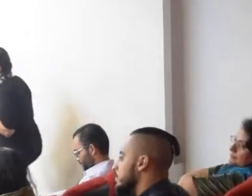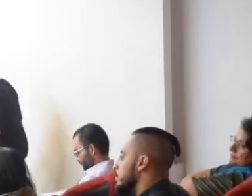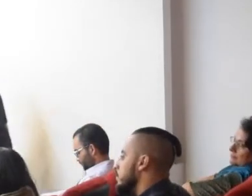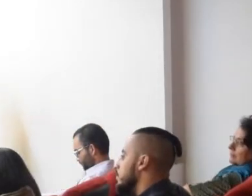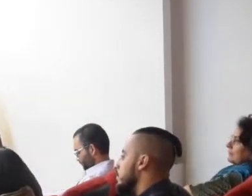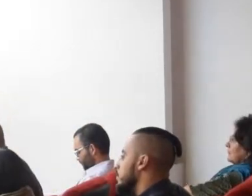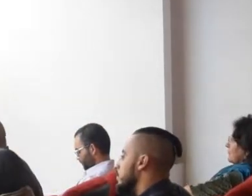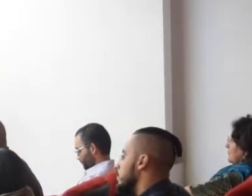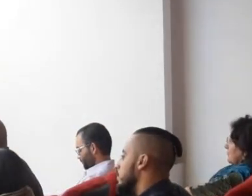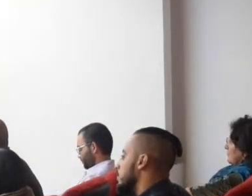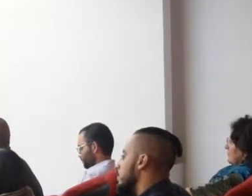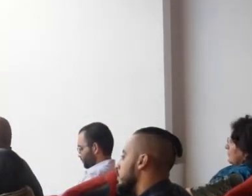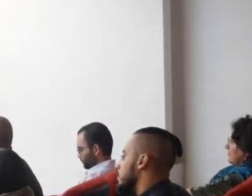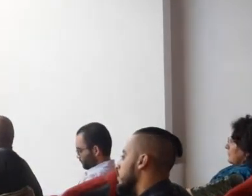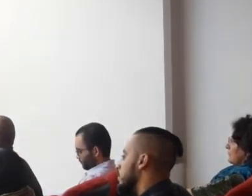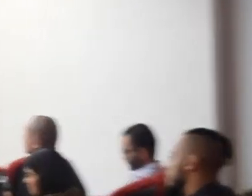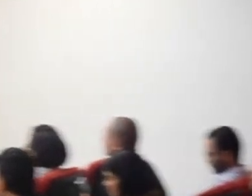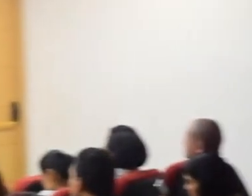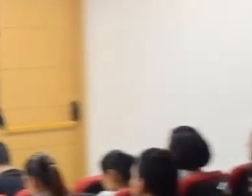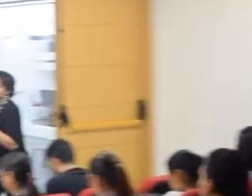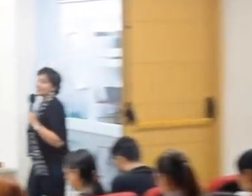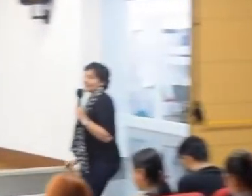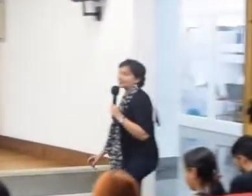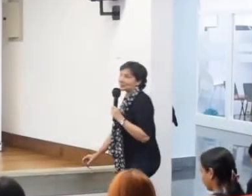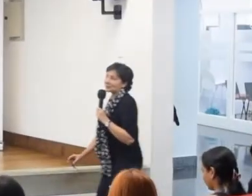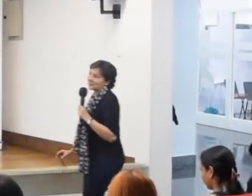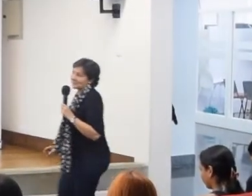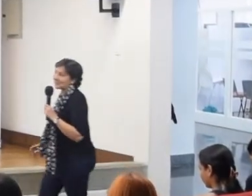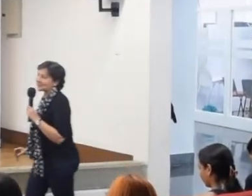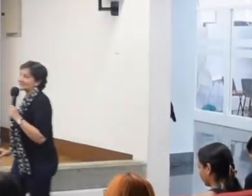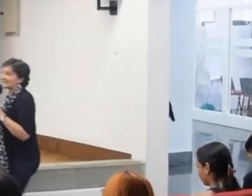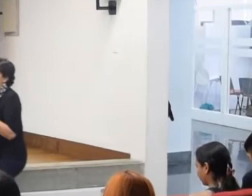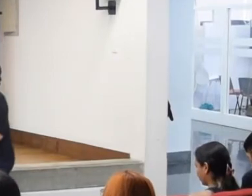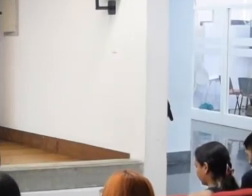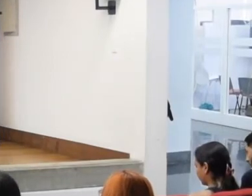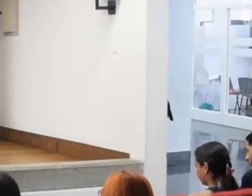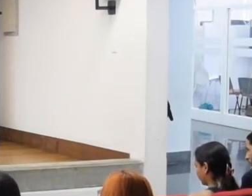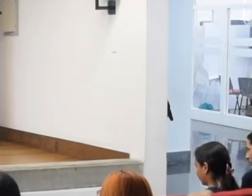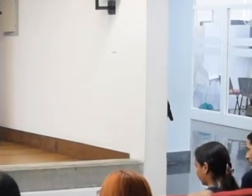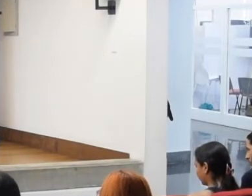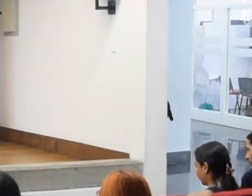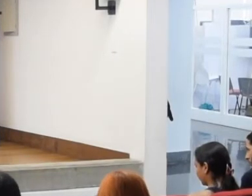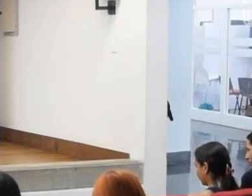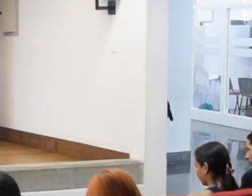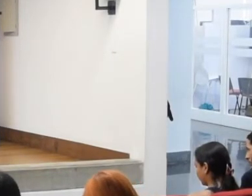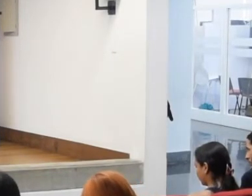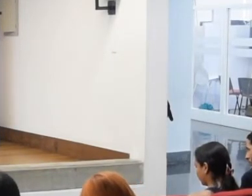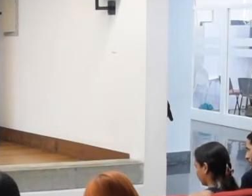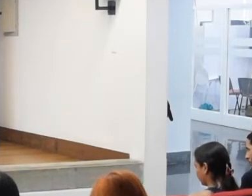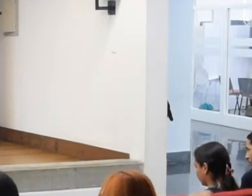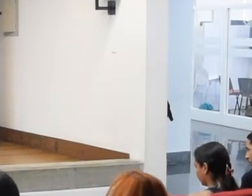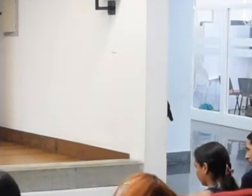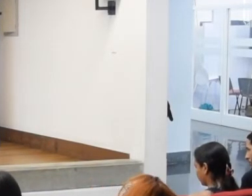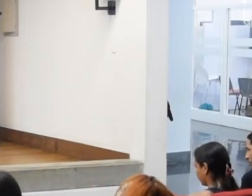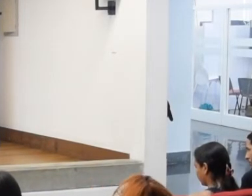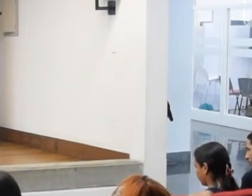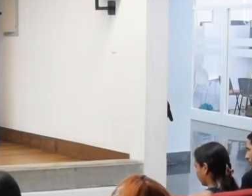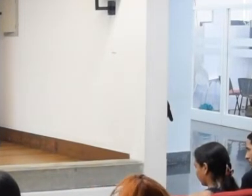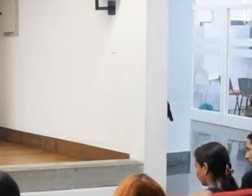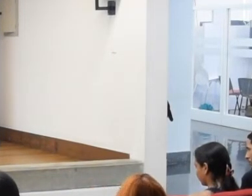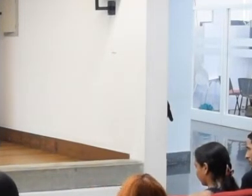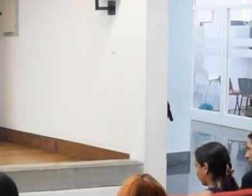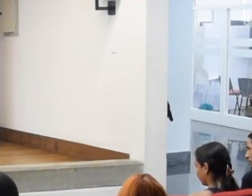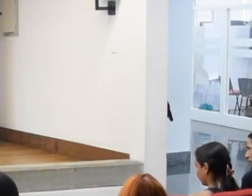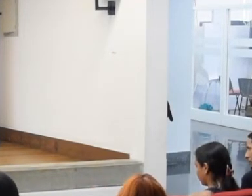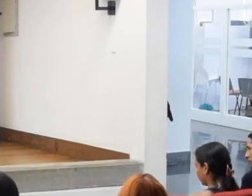Yo creo que el mismo documento nos va a ir diciendo el perfil que va a tener, ¿sí? Porque la misma discusión va